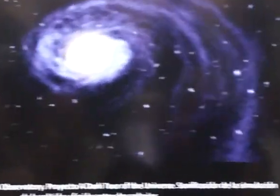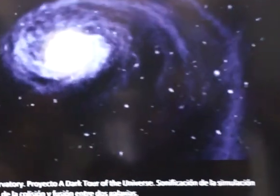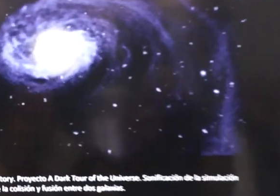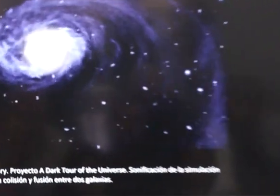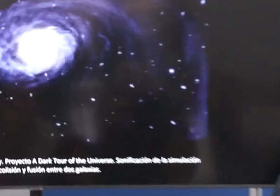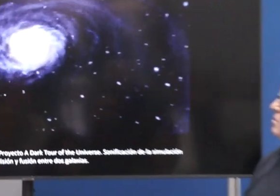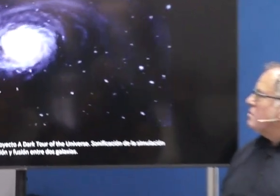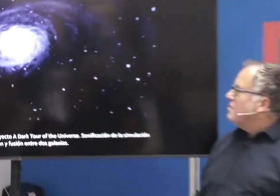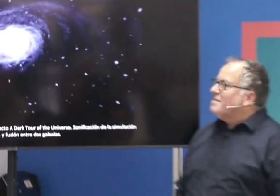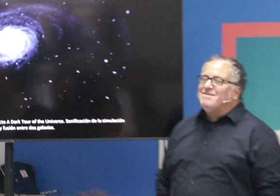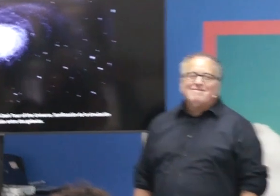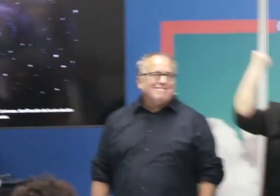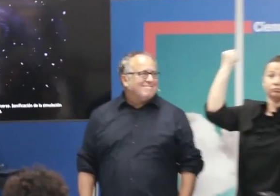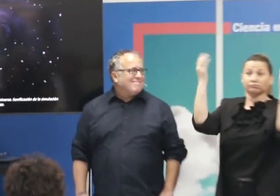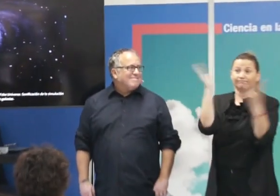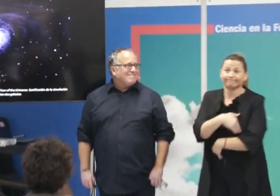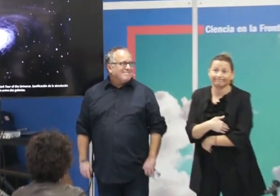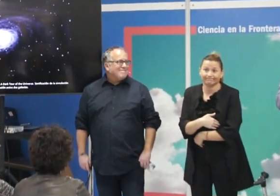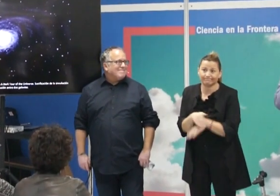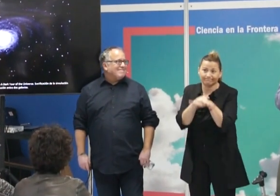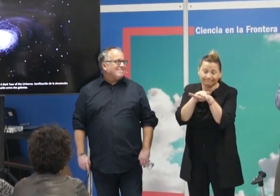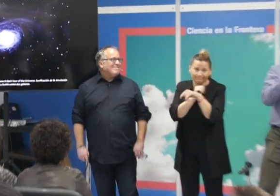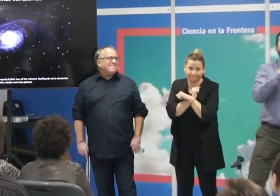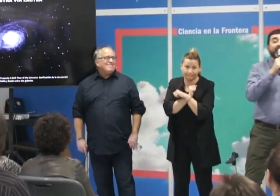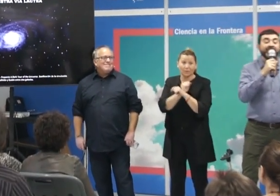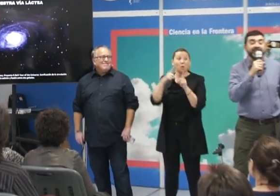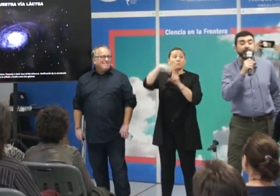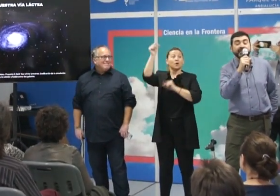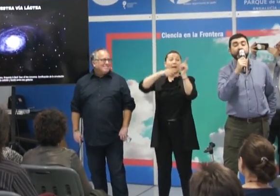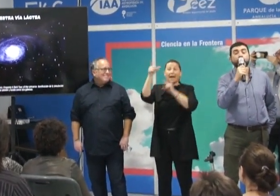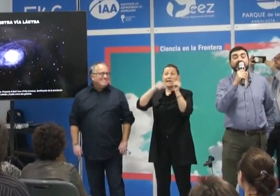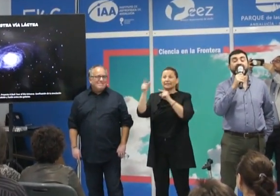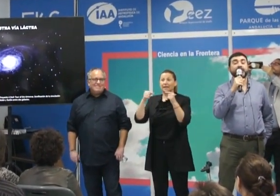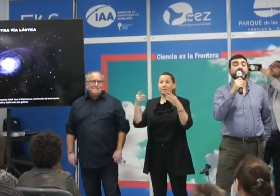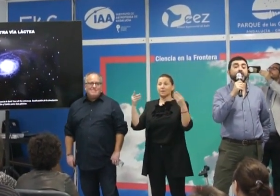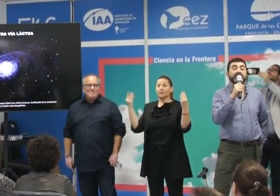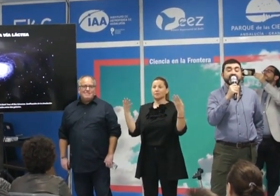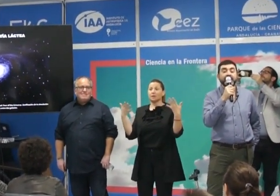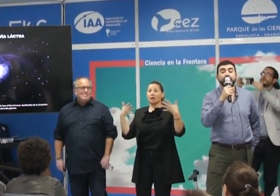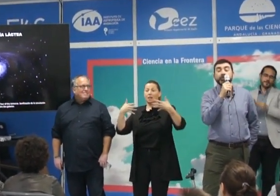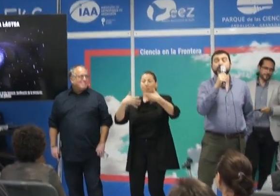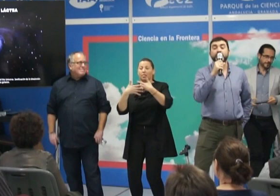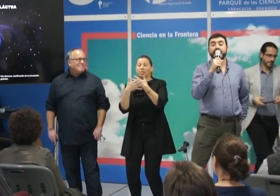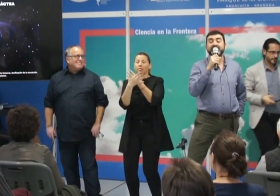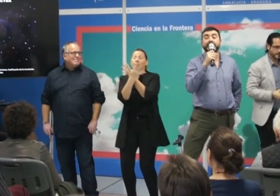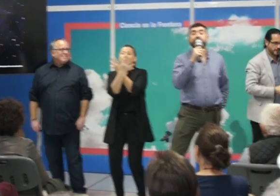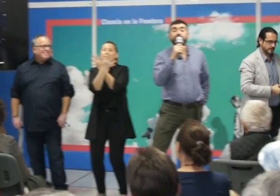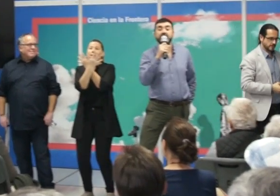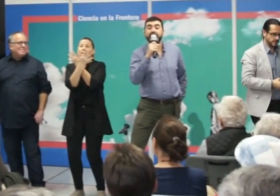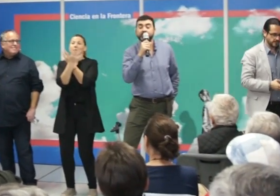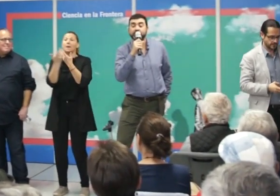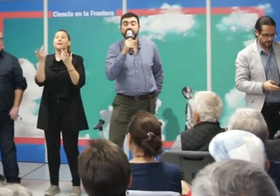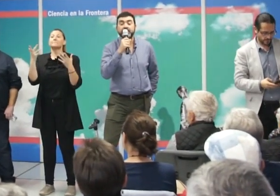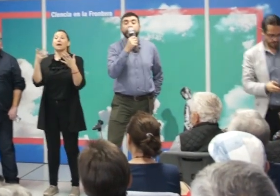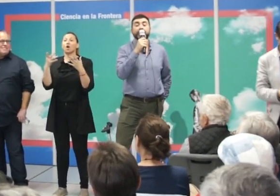Lo siento, no ha habido choque. ¿Por qué? Porque las distancias entre las estrellas son tan grandes que pasan unas a través de otras, pero los centros de masa se van